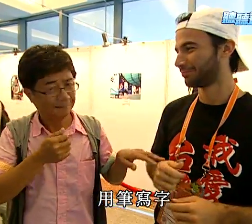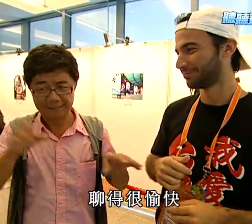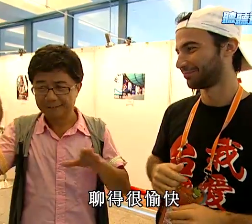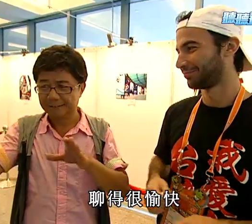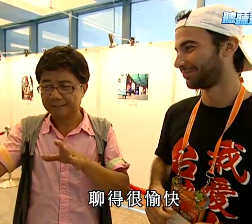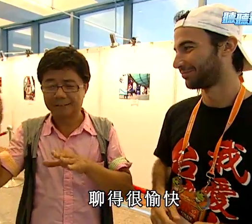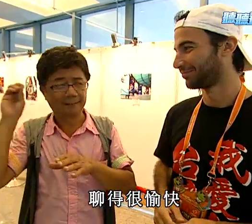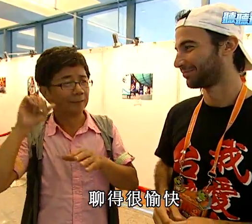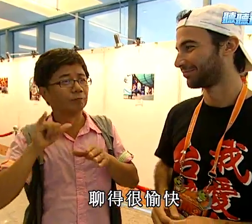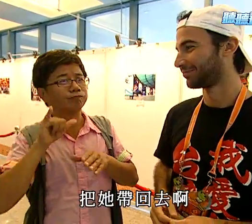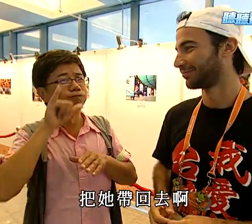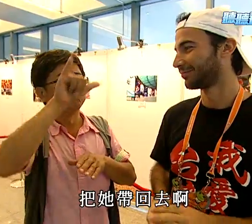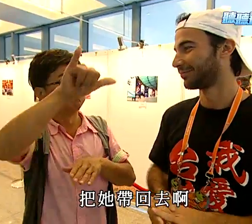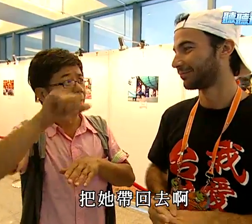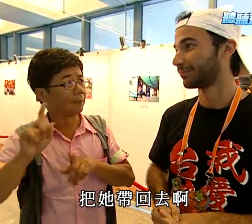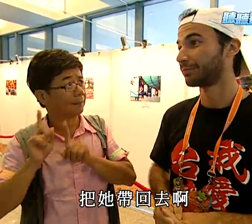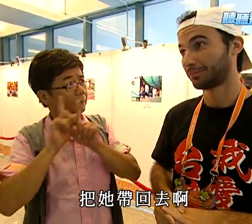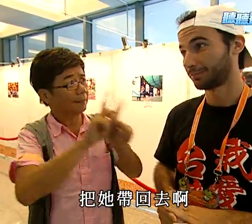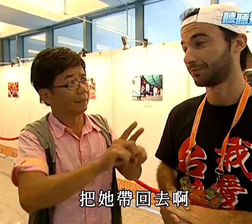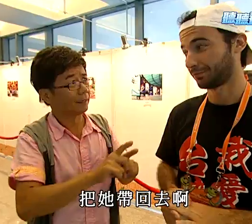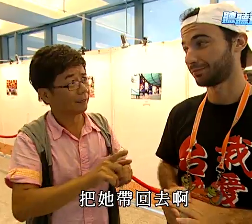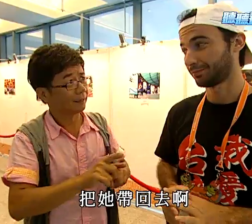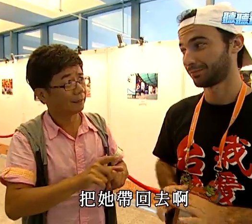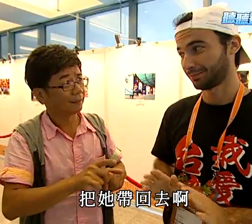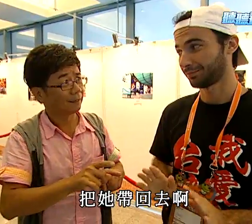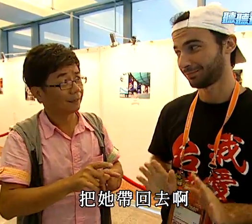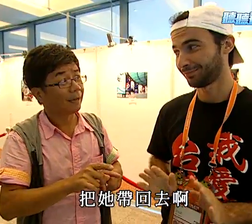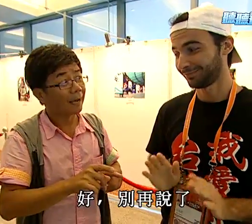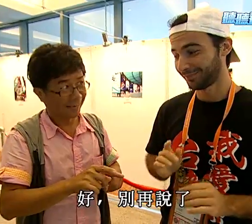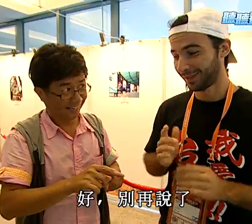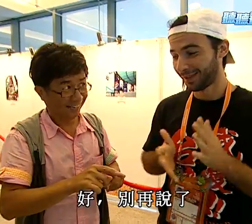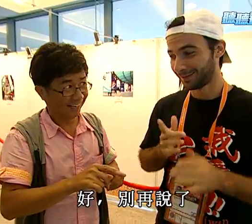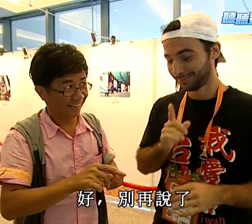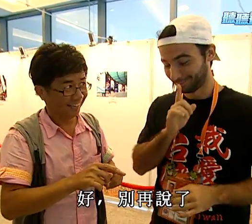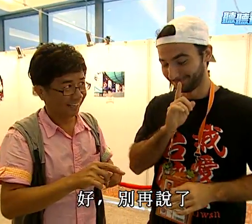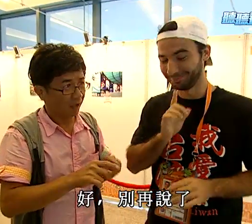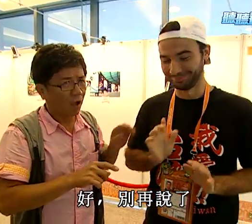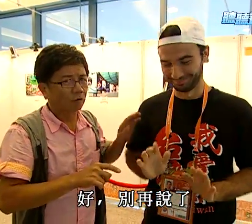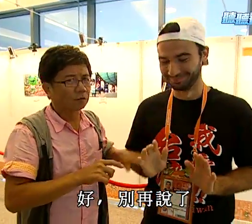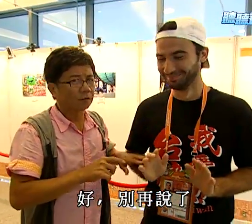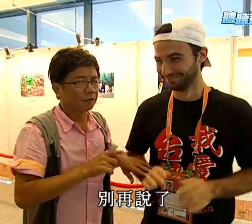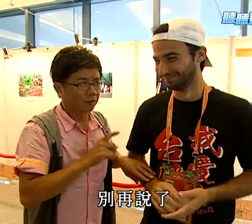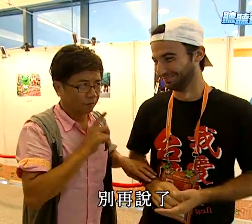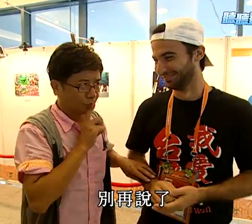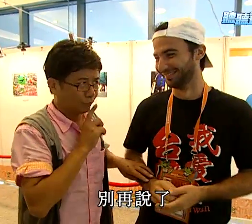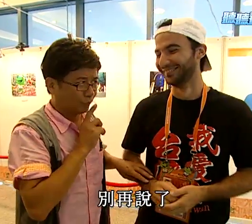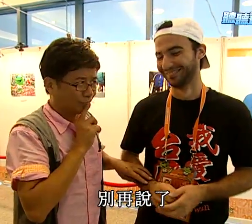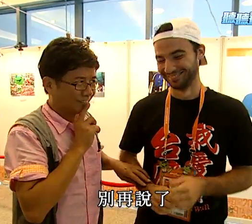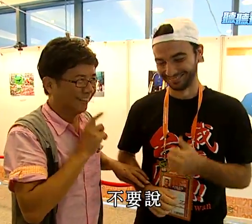愉快。 把它带回去呀。 好，别再说了。No, 别再说。 哦，不要说